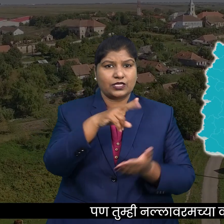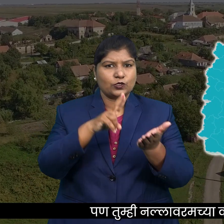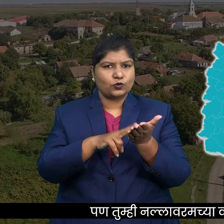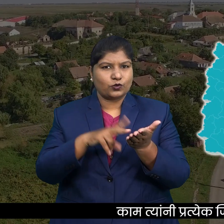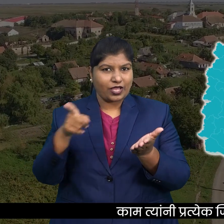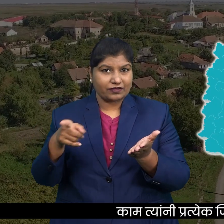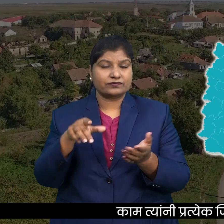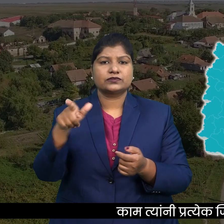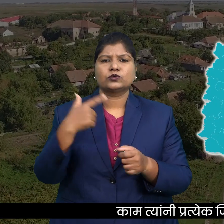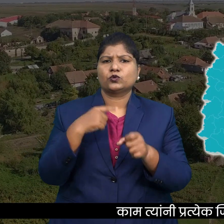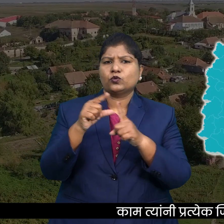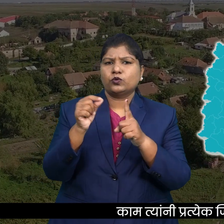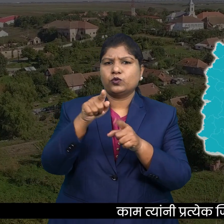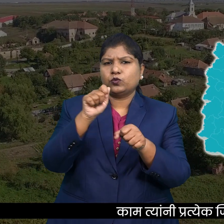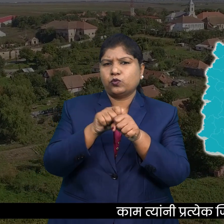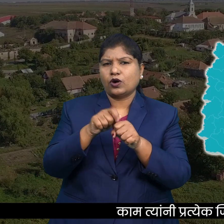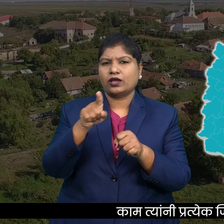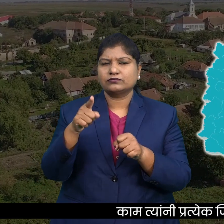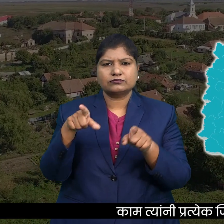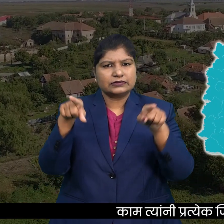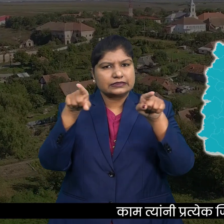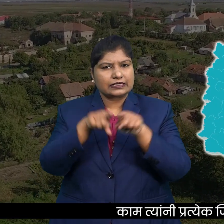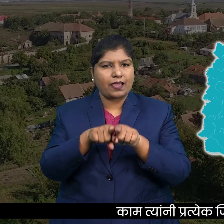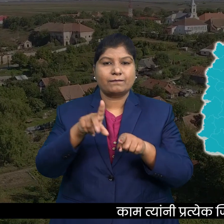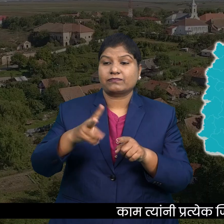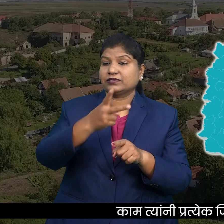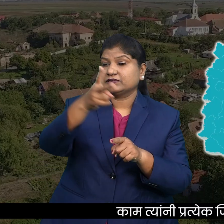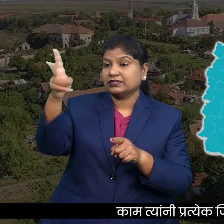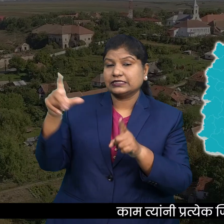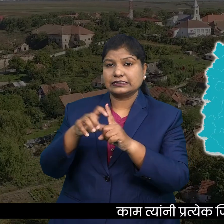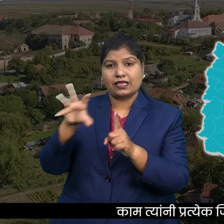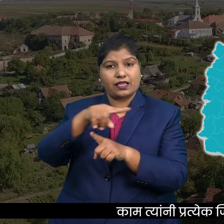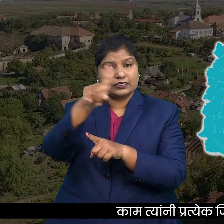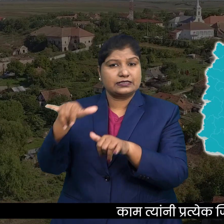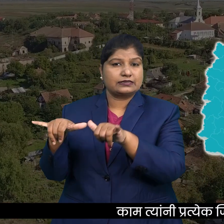पाहिले ते काम त्यांनी प्रत्येक जिल्ह्यावर करणे अपेक्षित आहे.